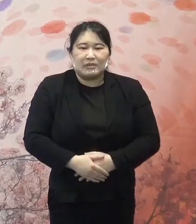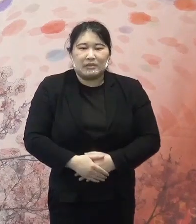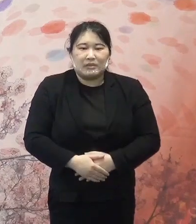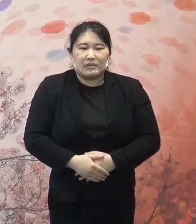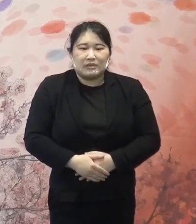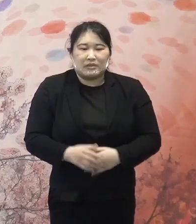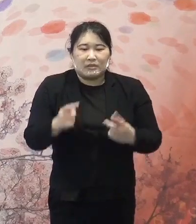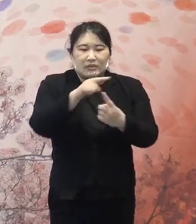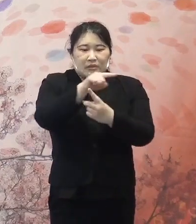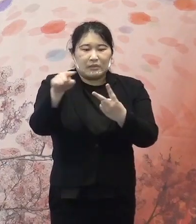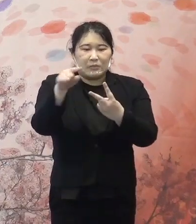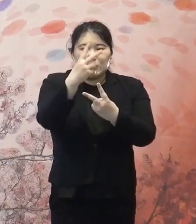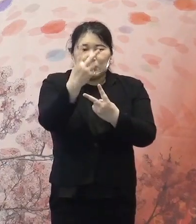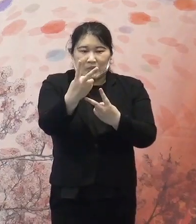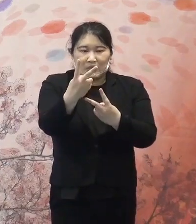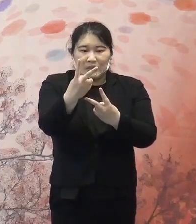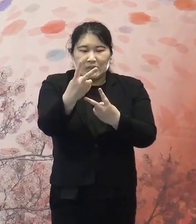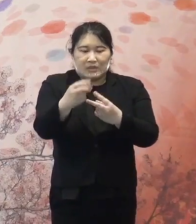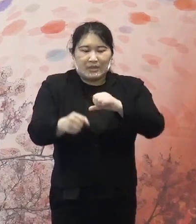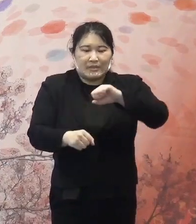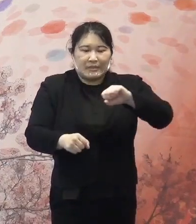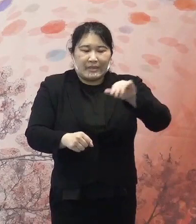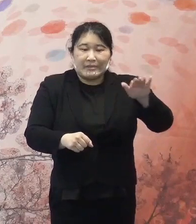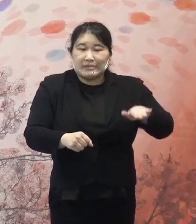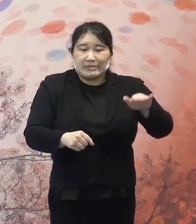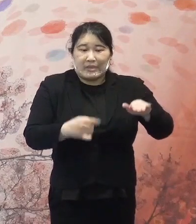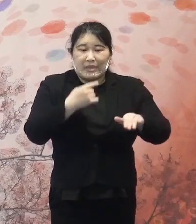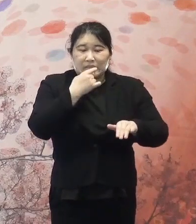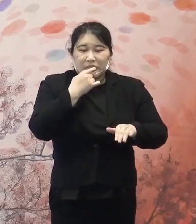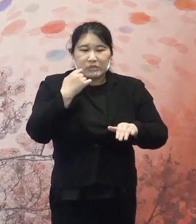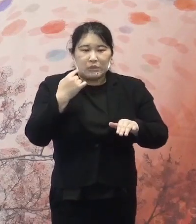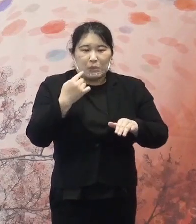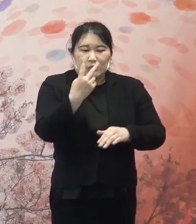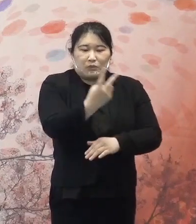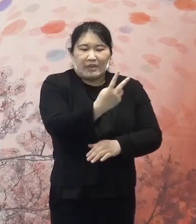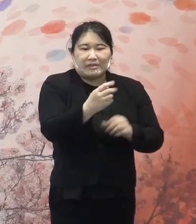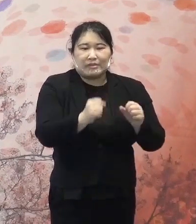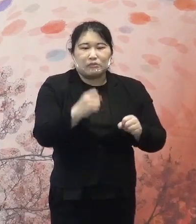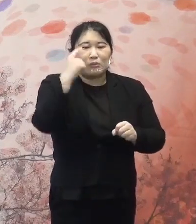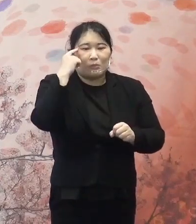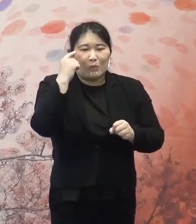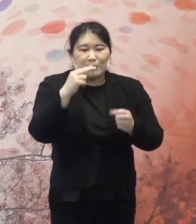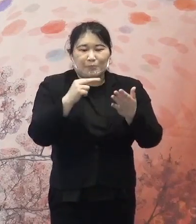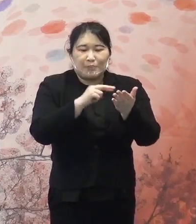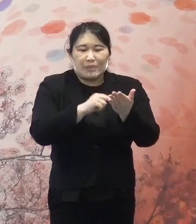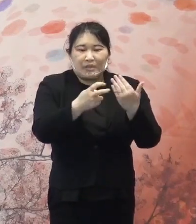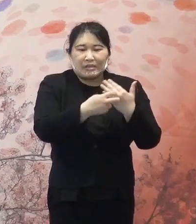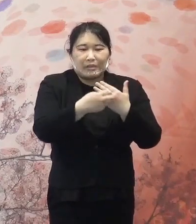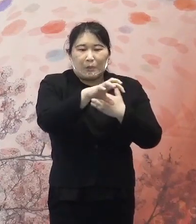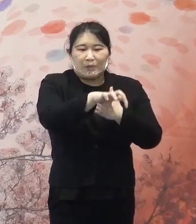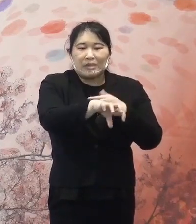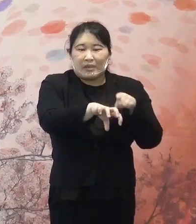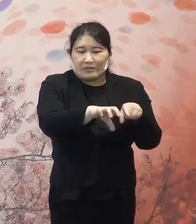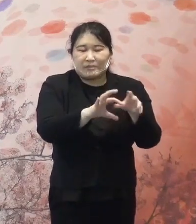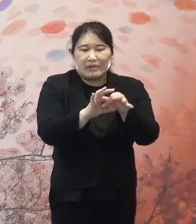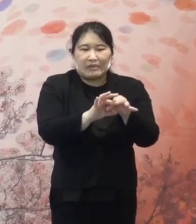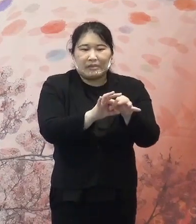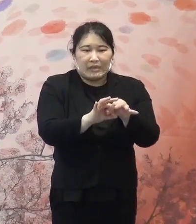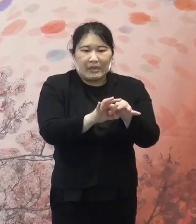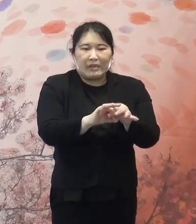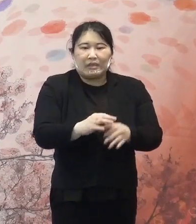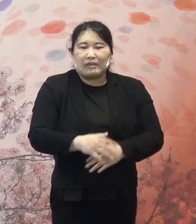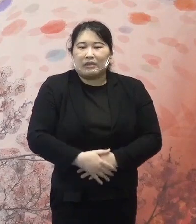この2分の2のページは左下に白い人型がお二人おられると思います。医療機関に連なる関係です